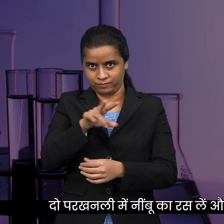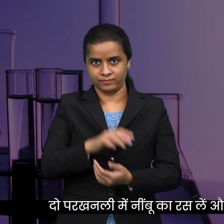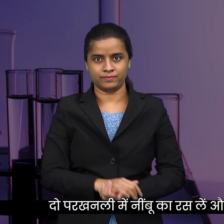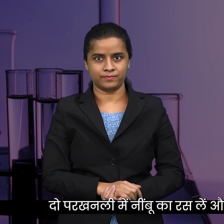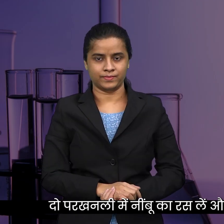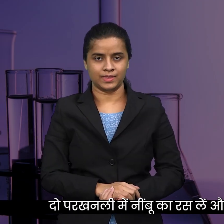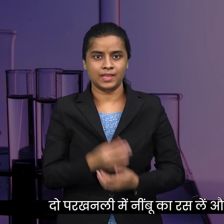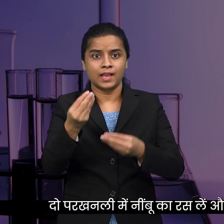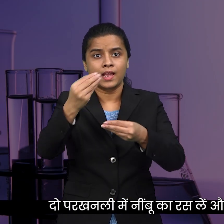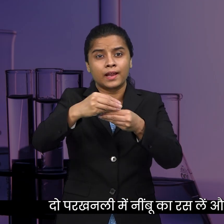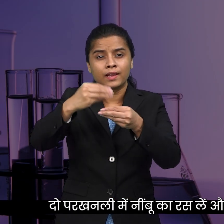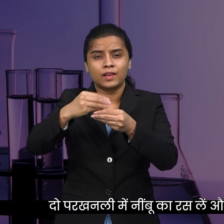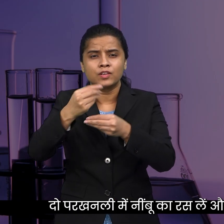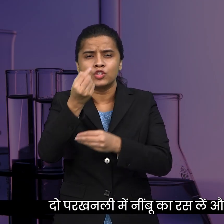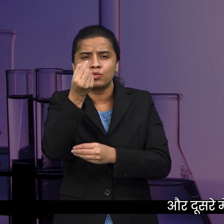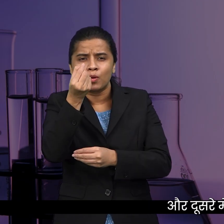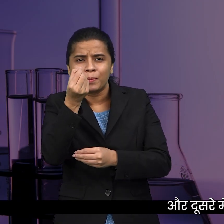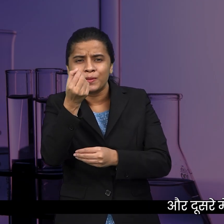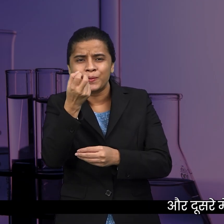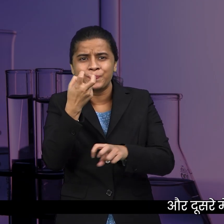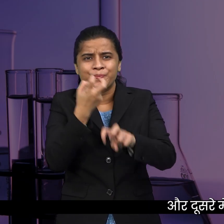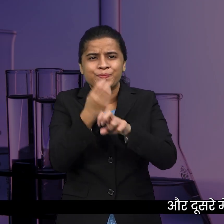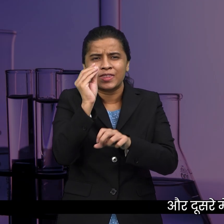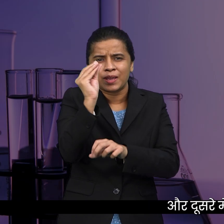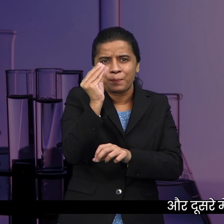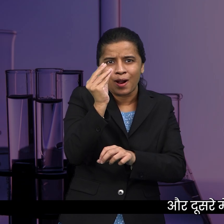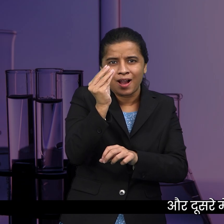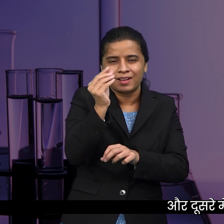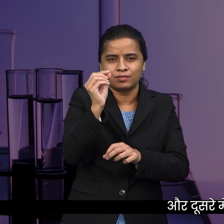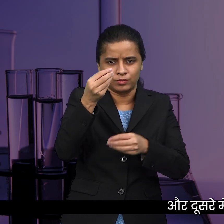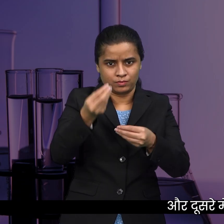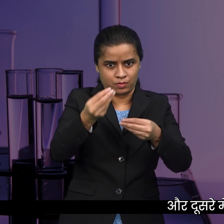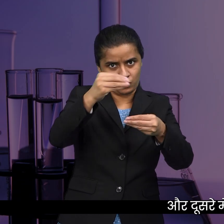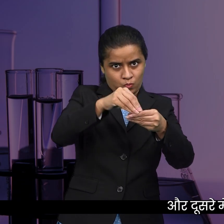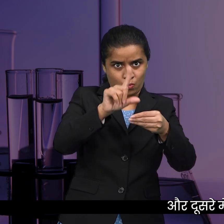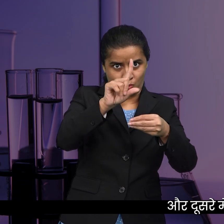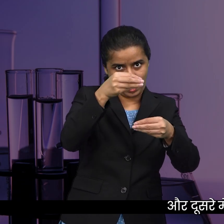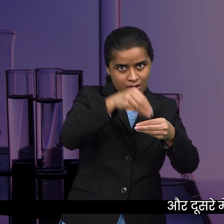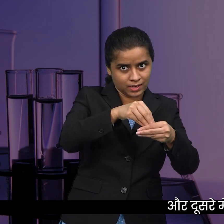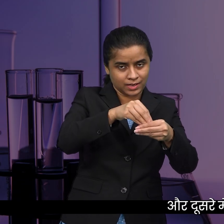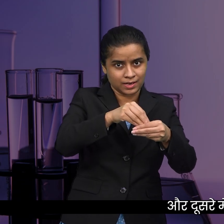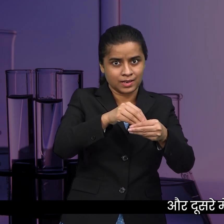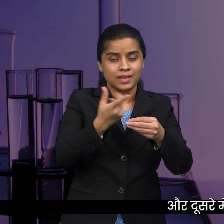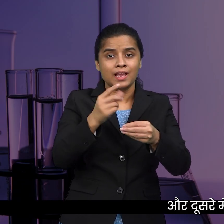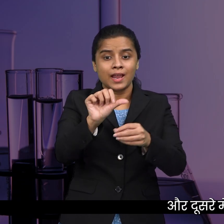कुछ संगमरमर के टुकड़े और दूसरे में अंडे के छिलके डालें।